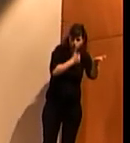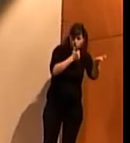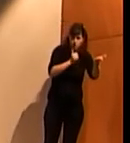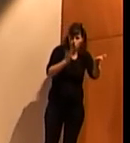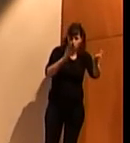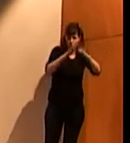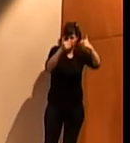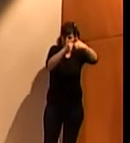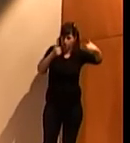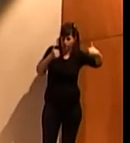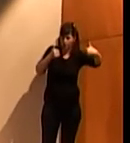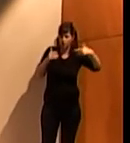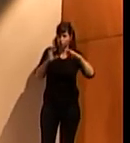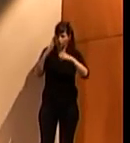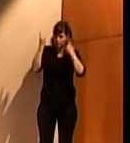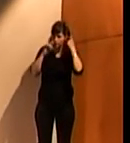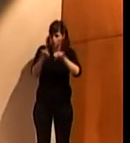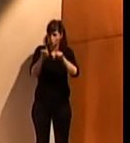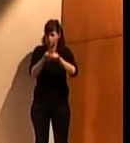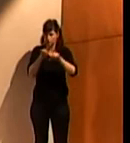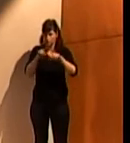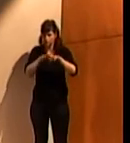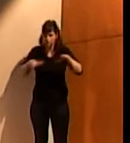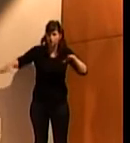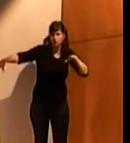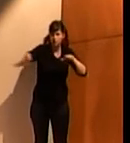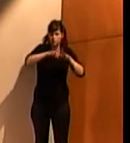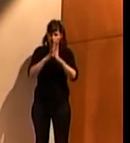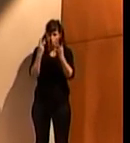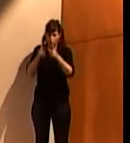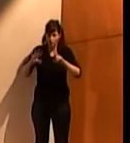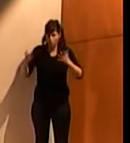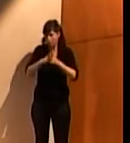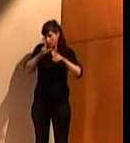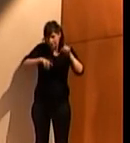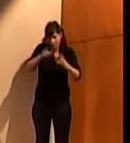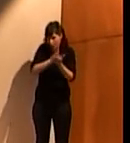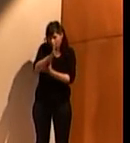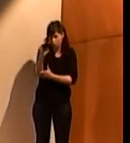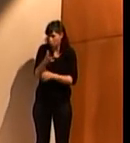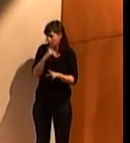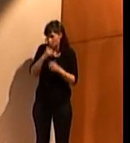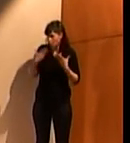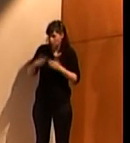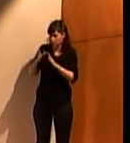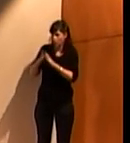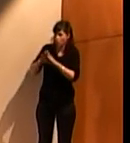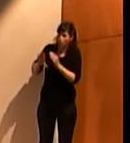concepts-là, sur les concepts de l'espace urbain. Donc ça dépend vraiment des projets. Et là, on n'a pas assez de recul